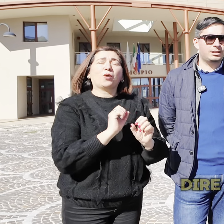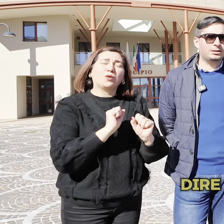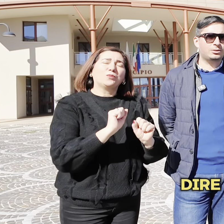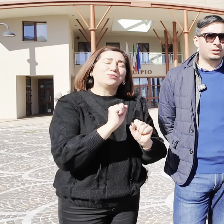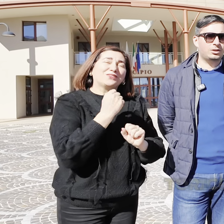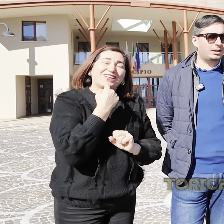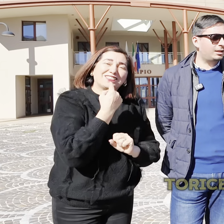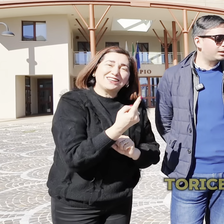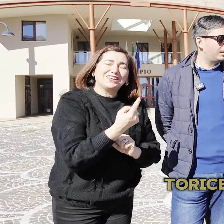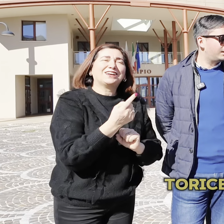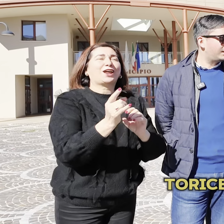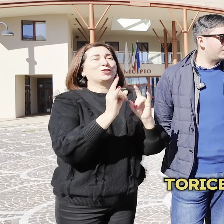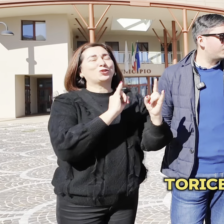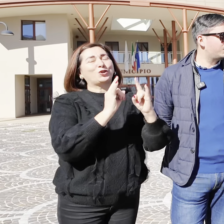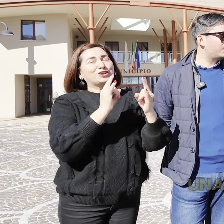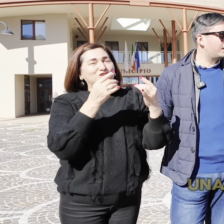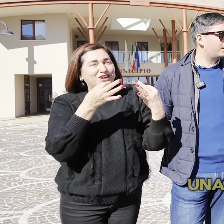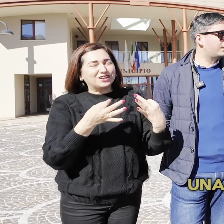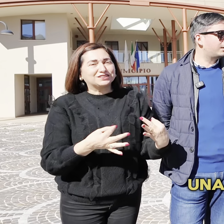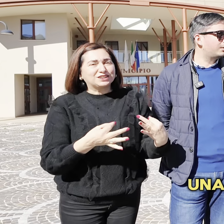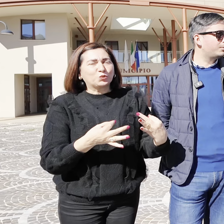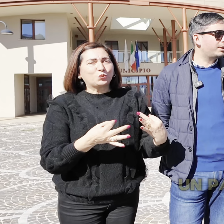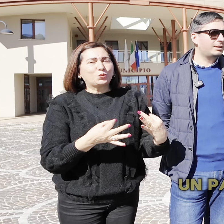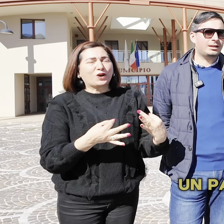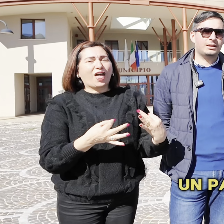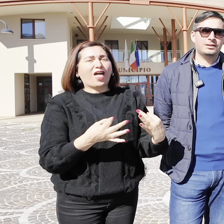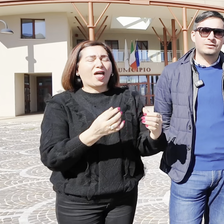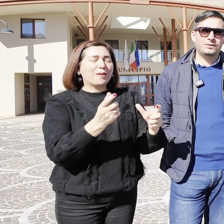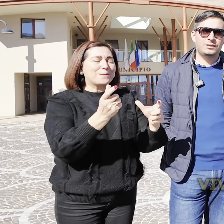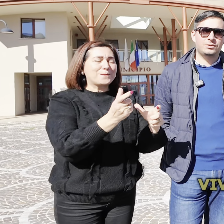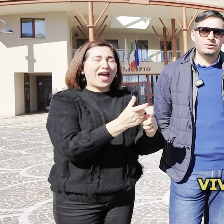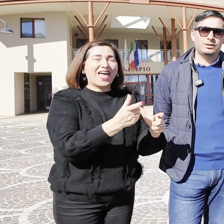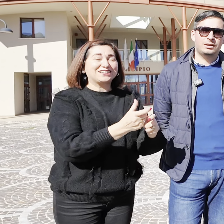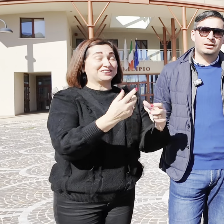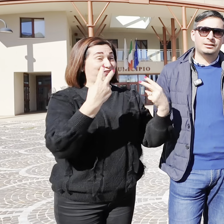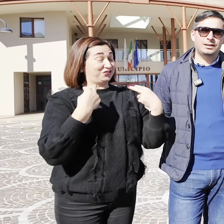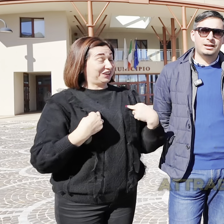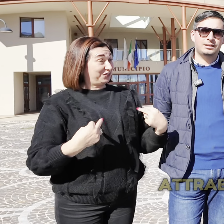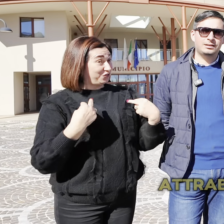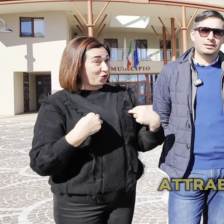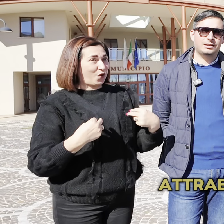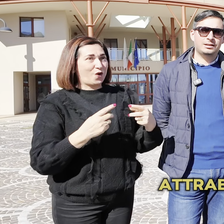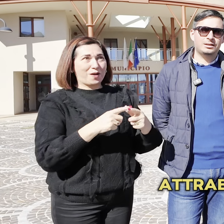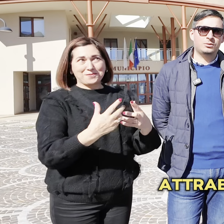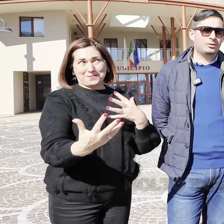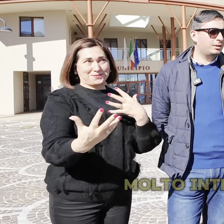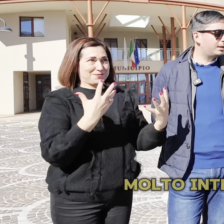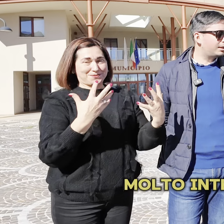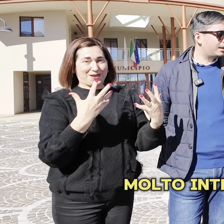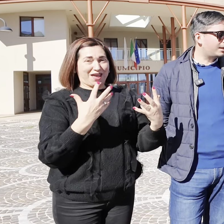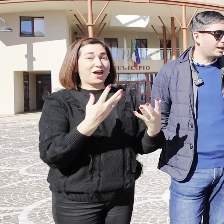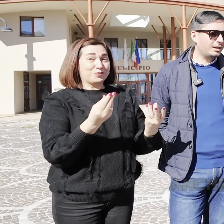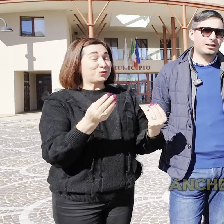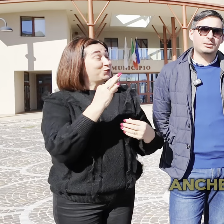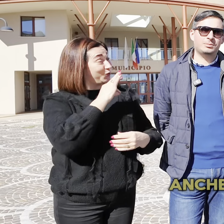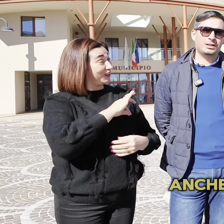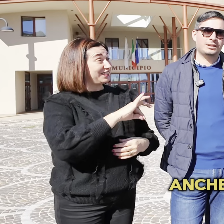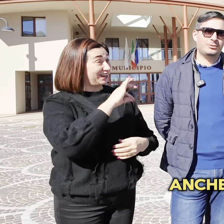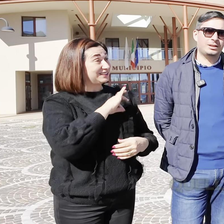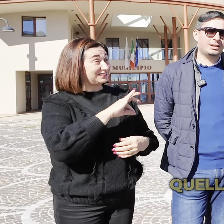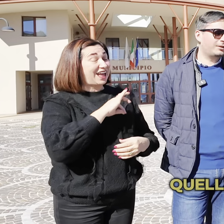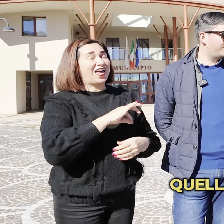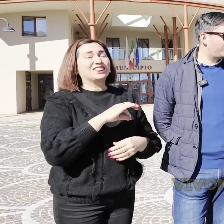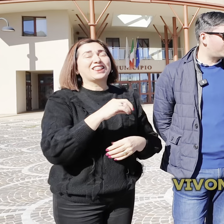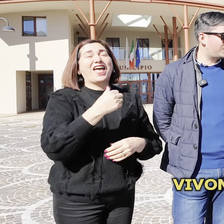possiamo dire che Torricella è un paese vivo, attraente e molto interessante anche